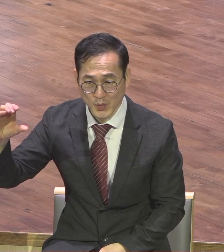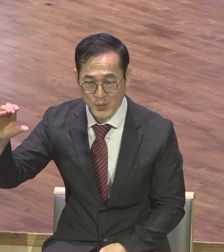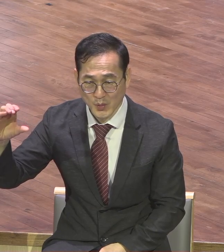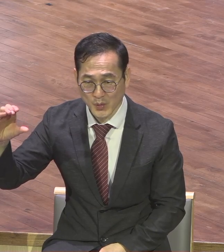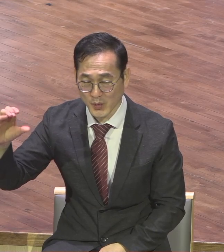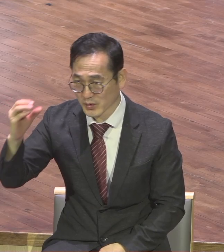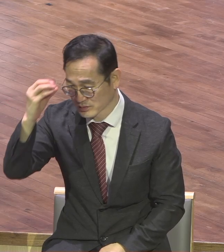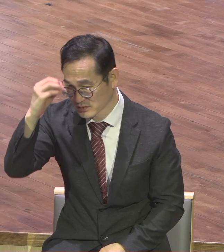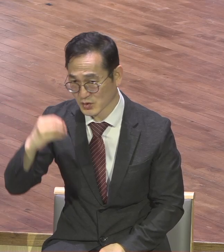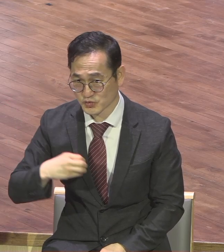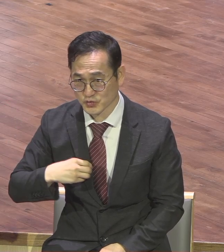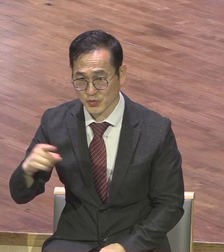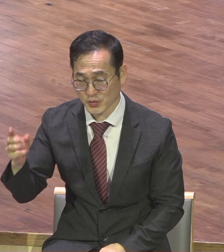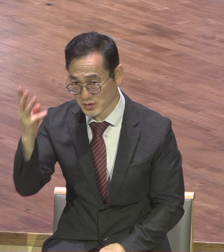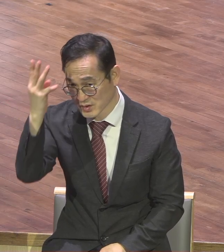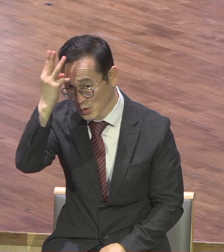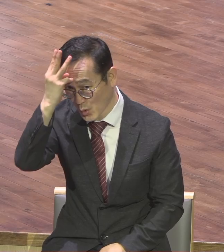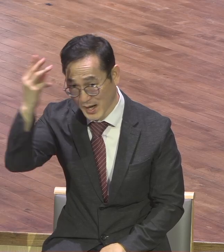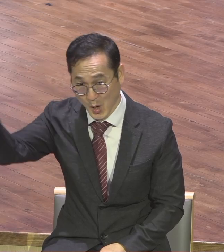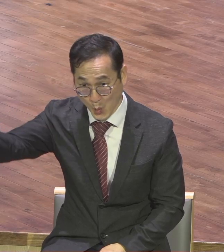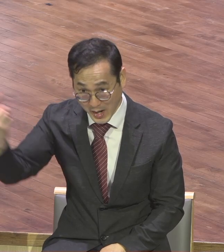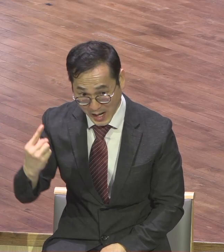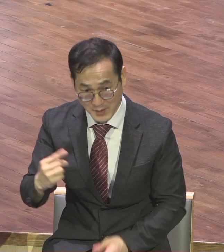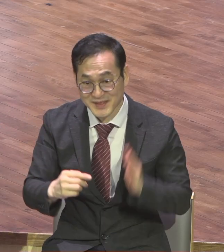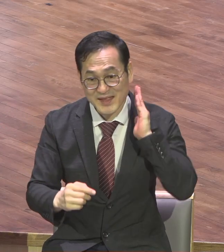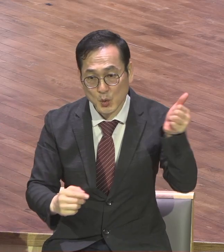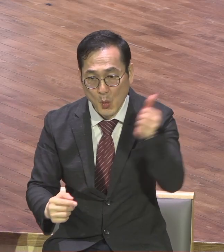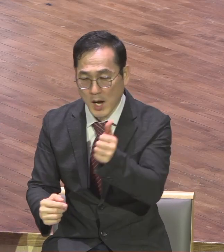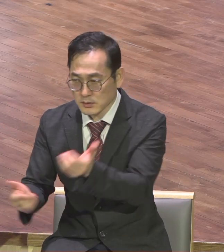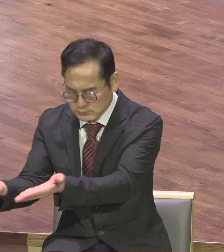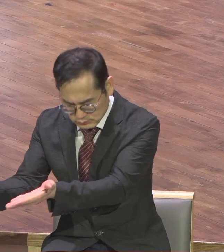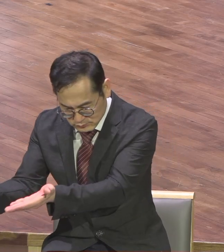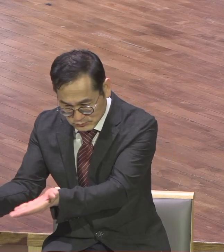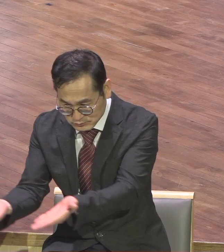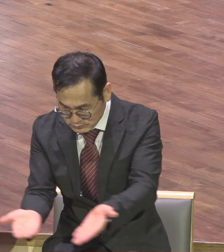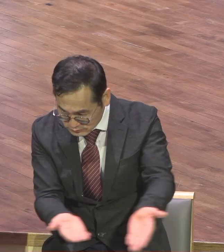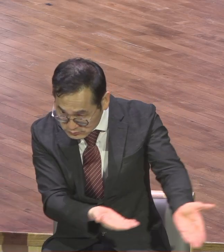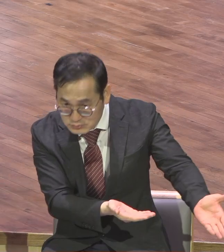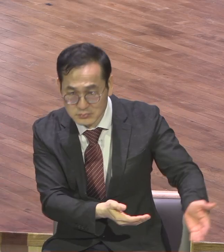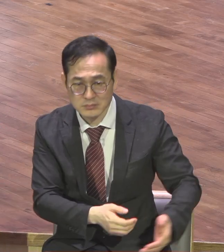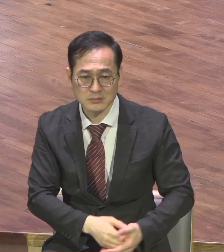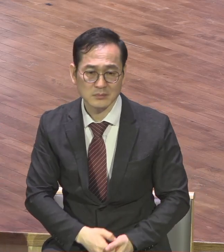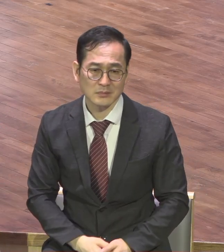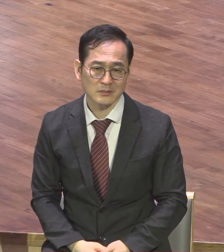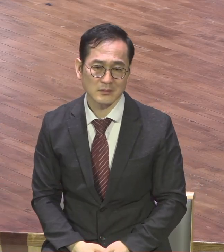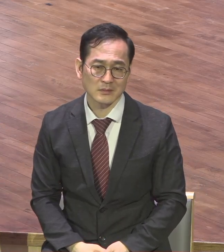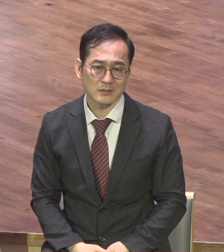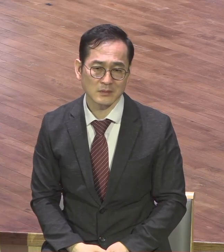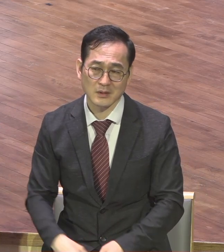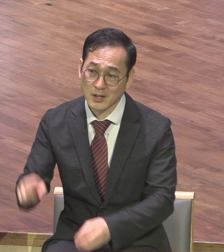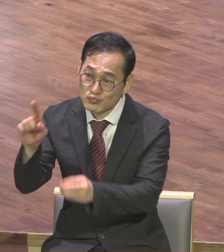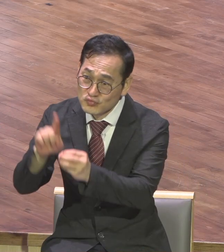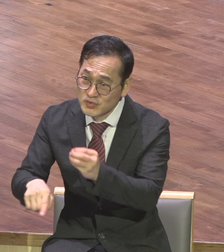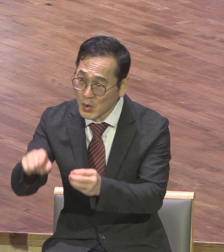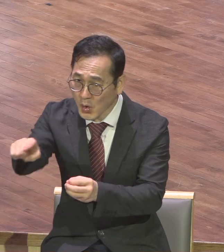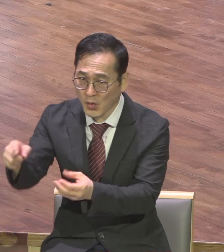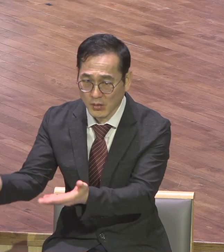교회 총회장 아무 관심 없습니다. 다 박살나가 다 깨져가지고 천주교 하나 불교 그게 하나죠.